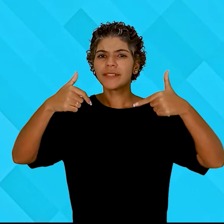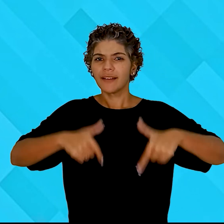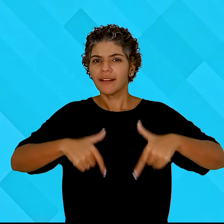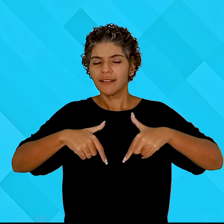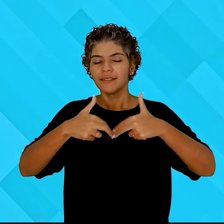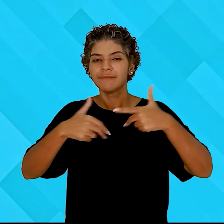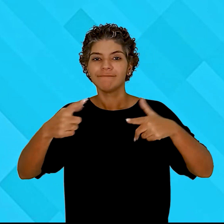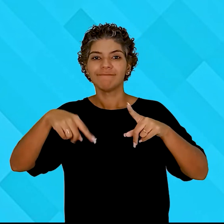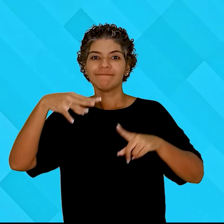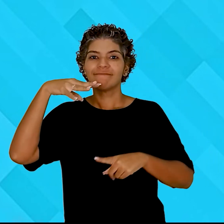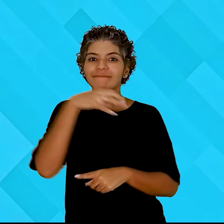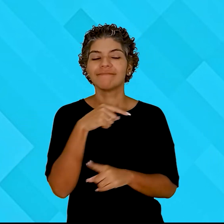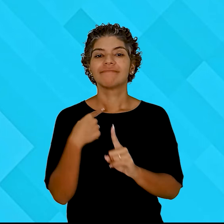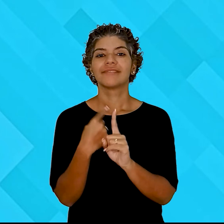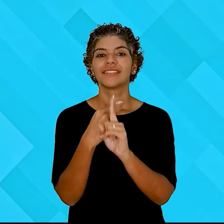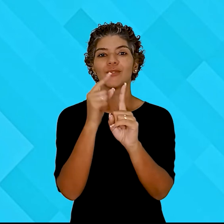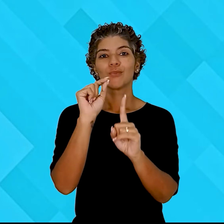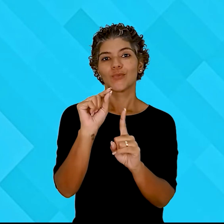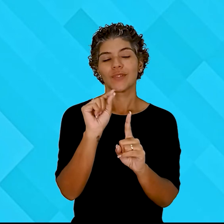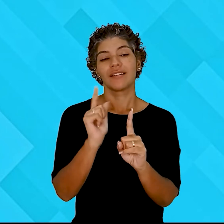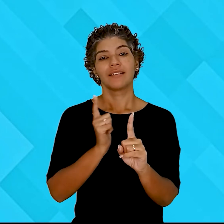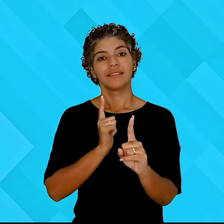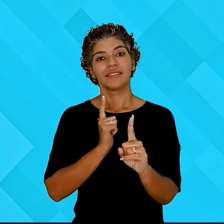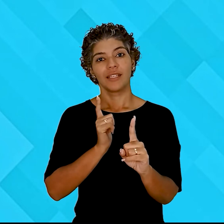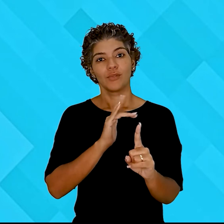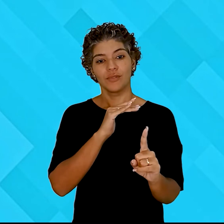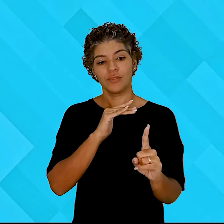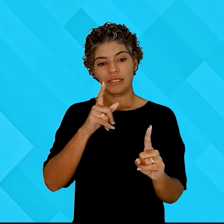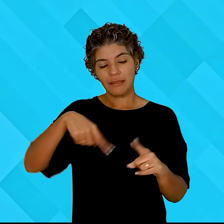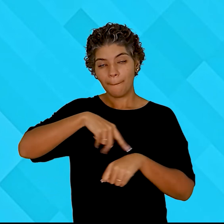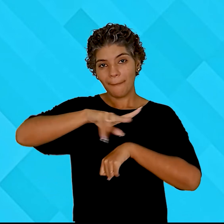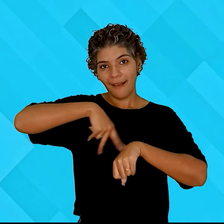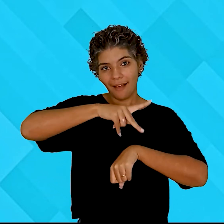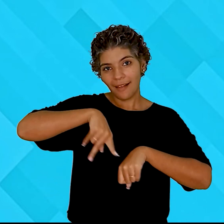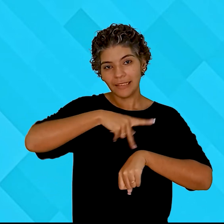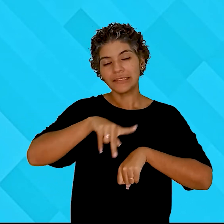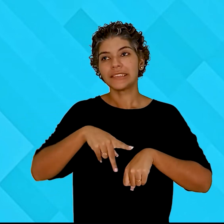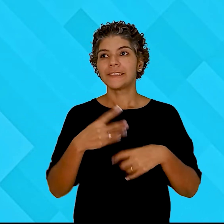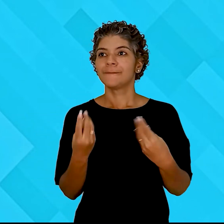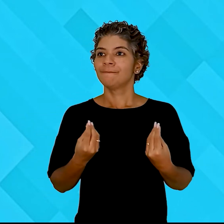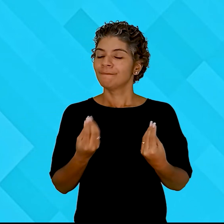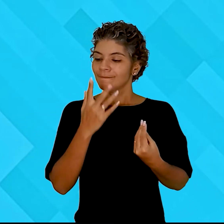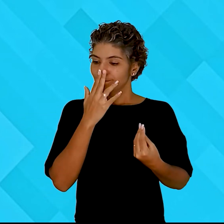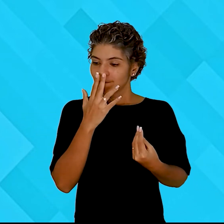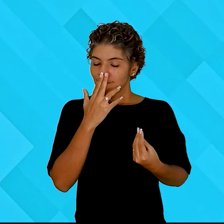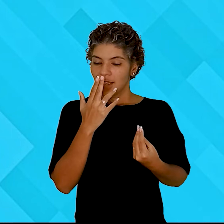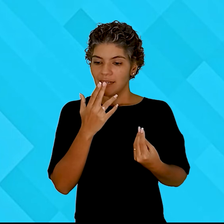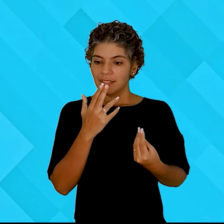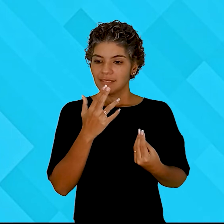se destaca no cenário do país como um campo onde a precarização se mostra de uma forma muito latente. Um exemplo